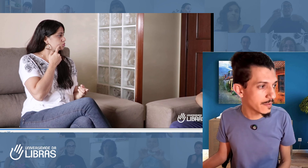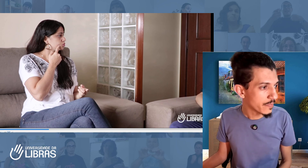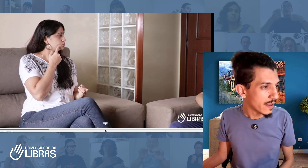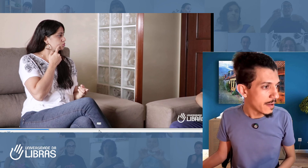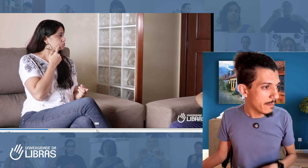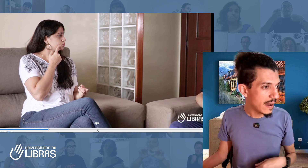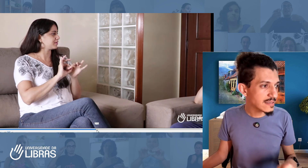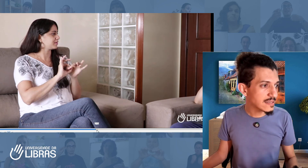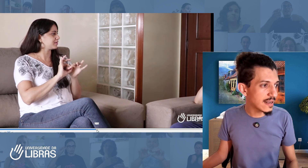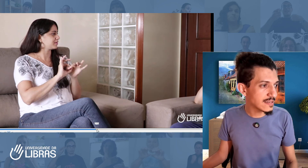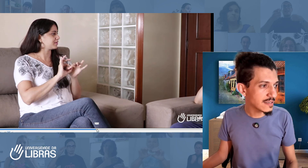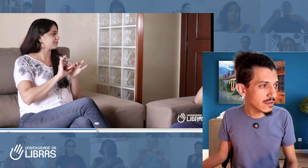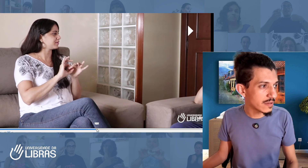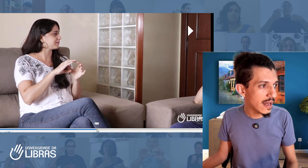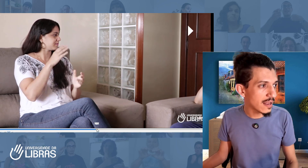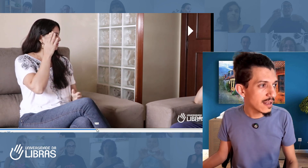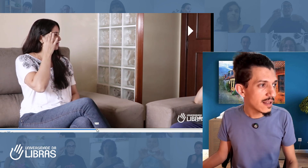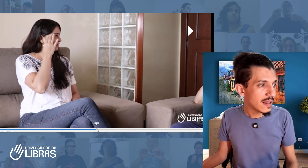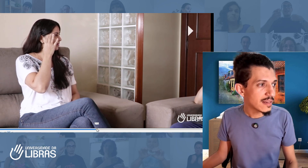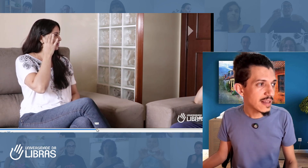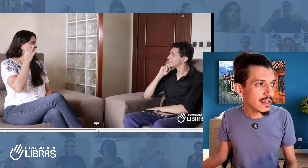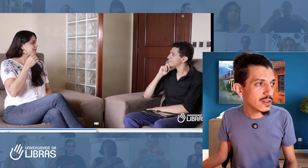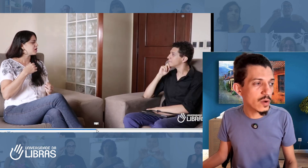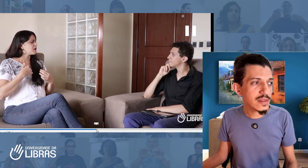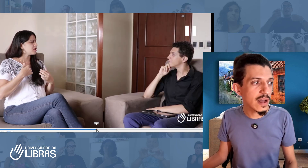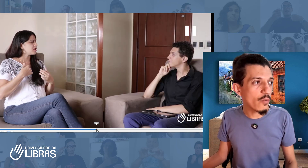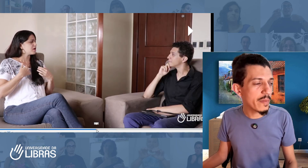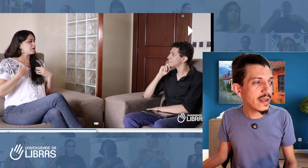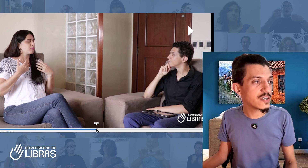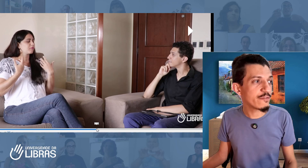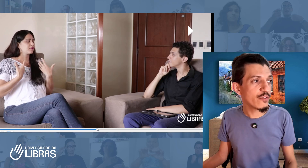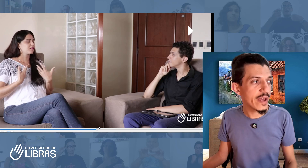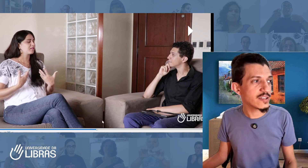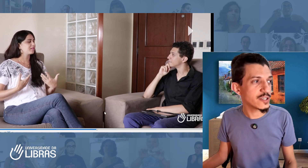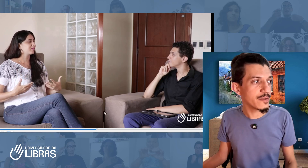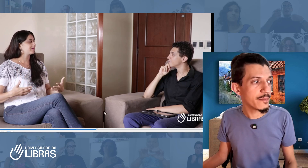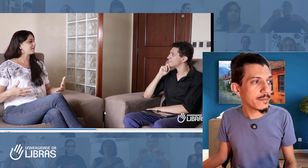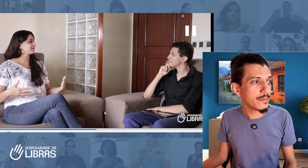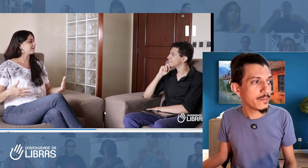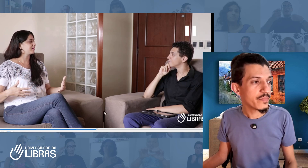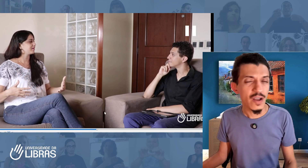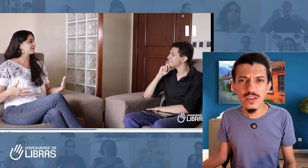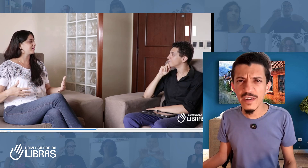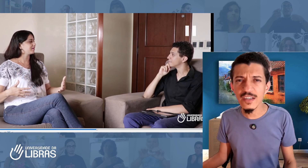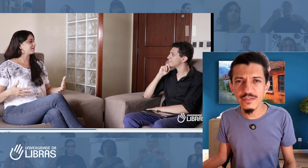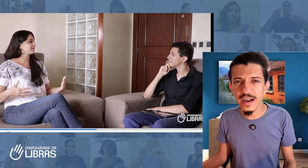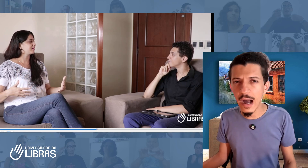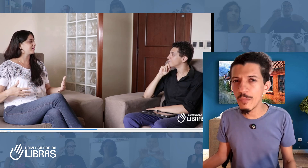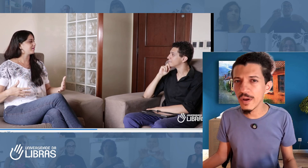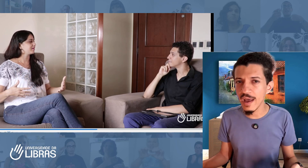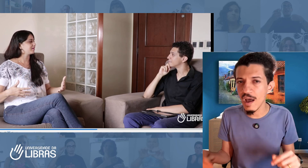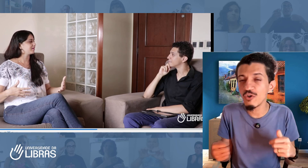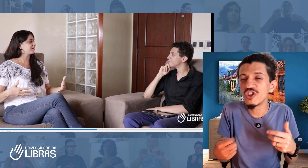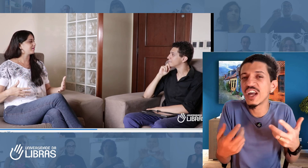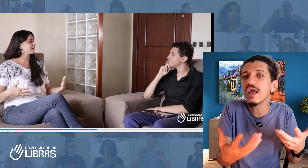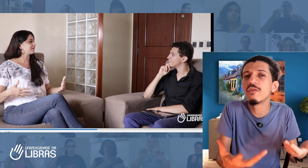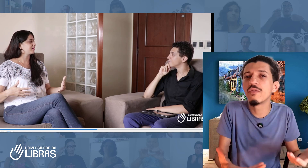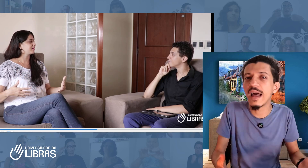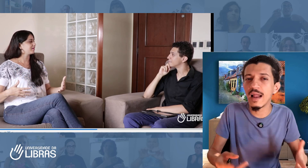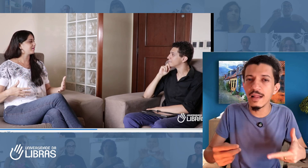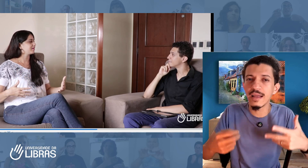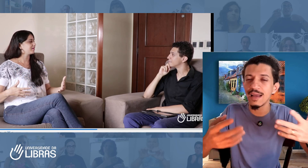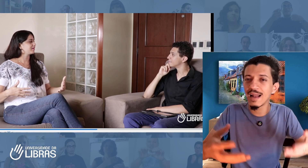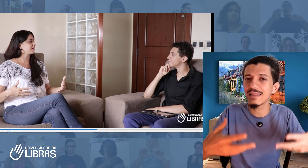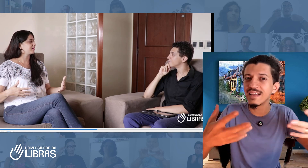Libras. Mas a sinalização dela está totalmente fluente. E eu aprendi. Eu estou falando devagar porque é o jeito